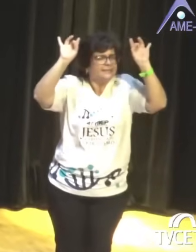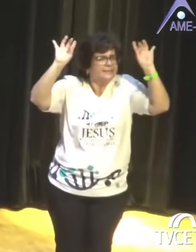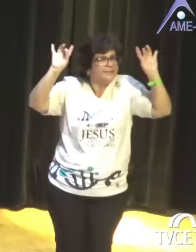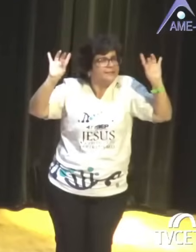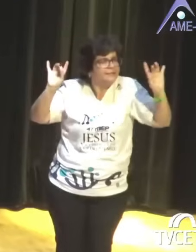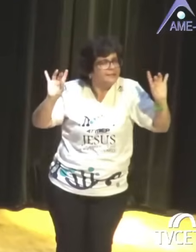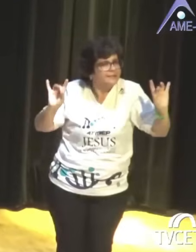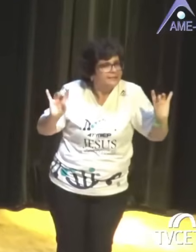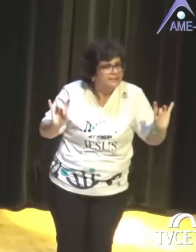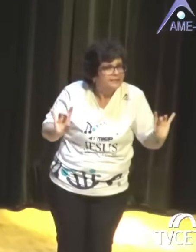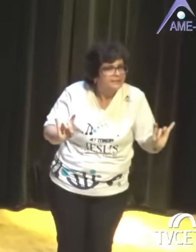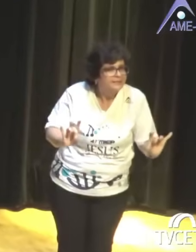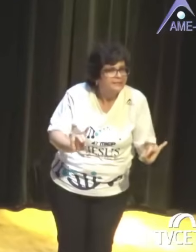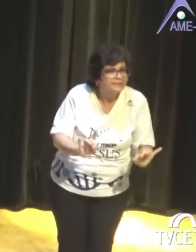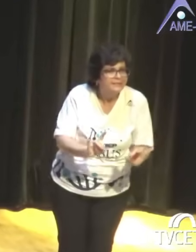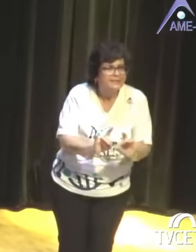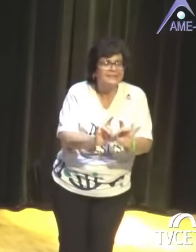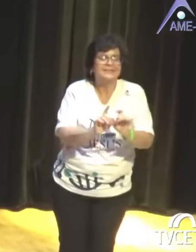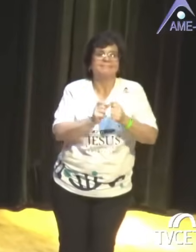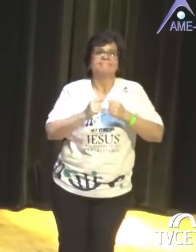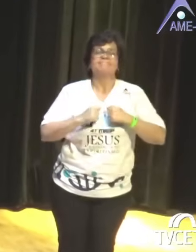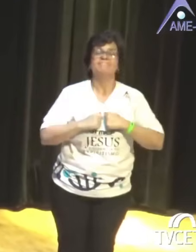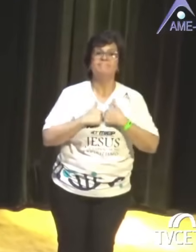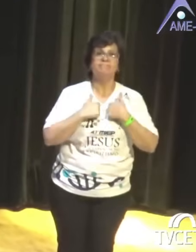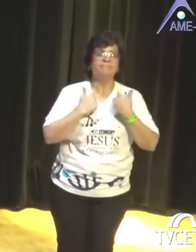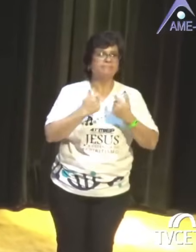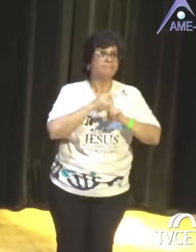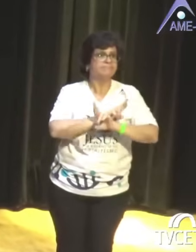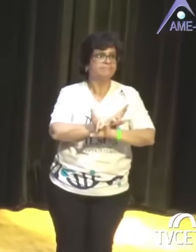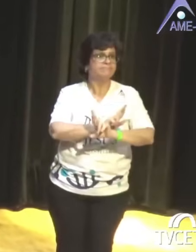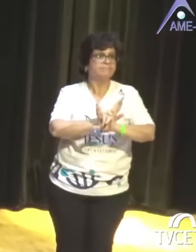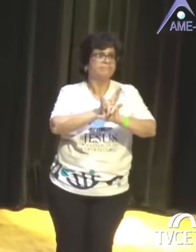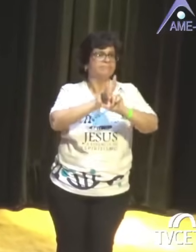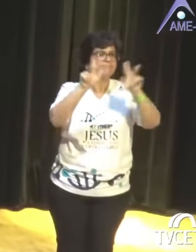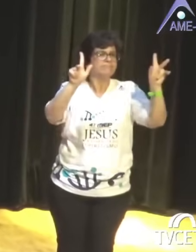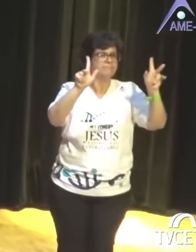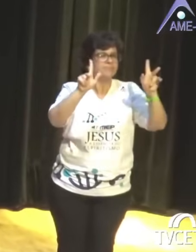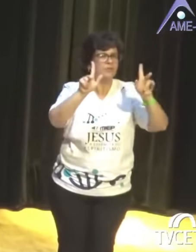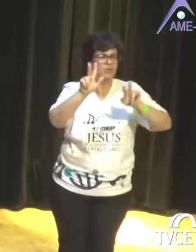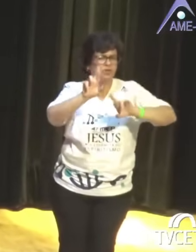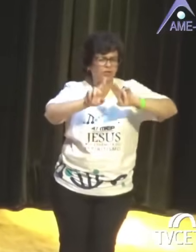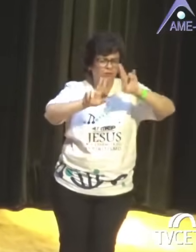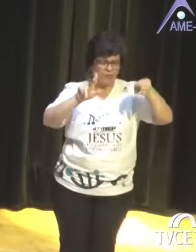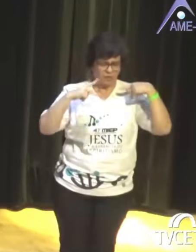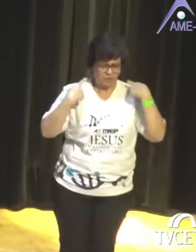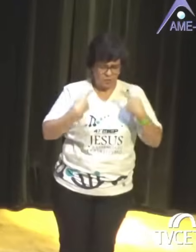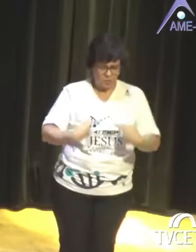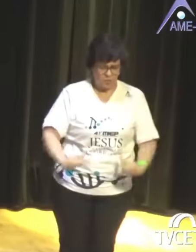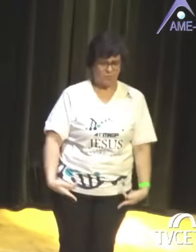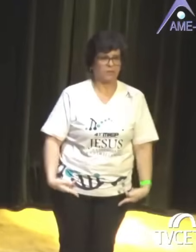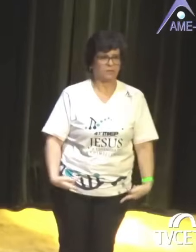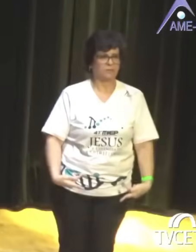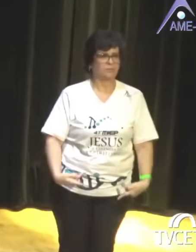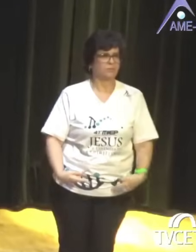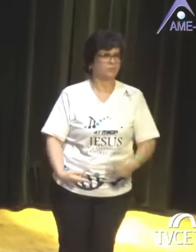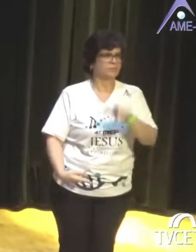ordinário e incrivelmente complexo corpo